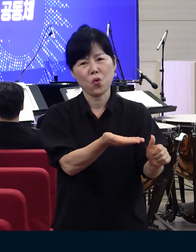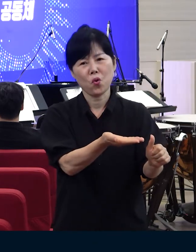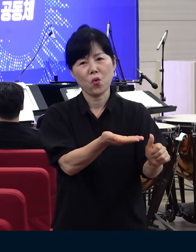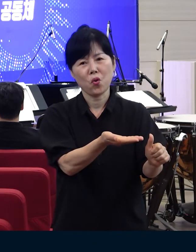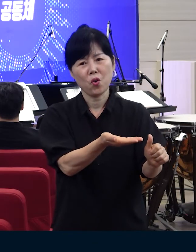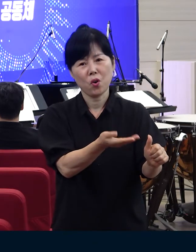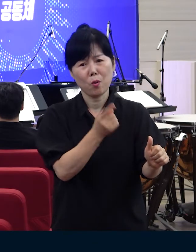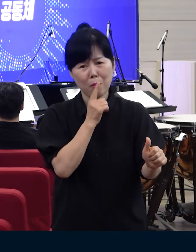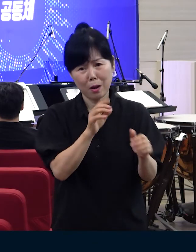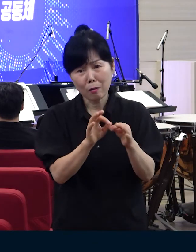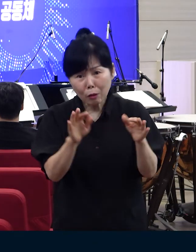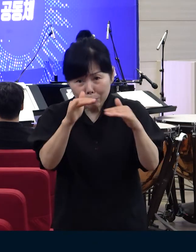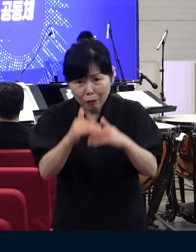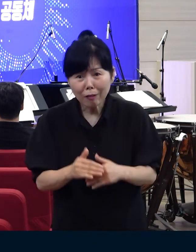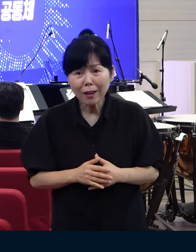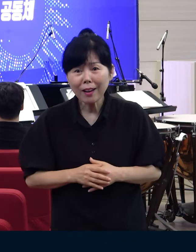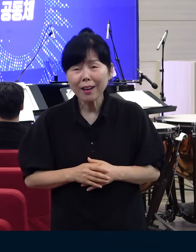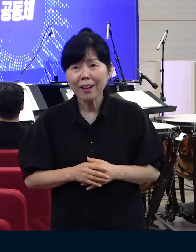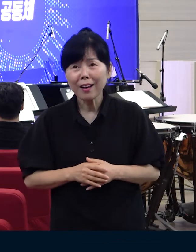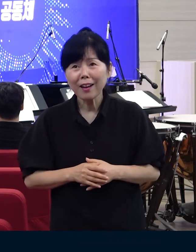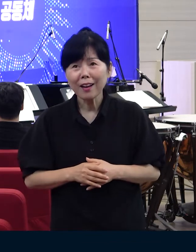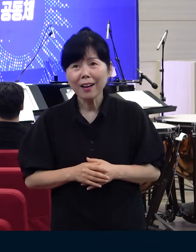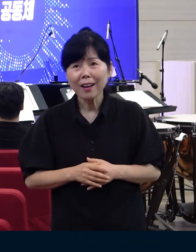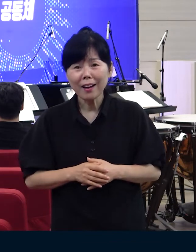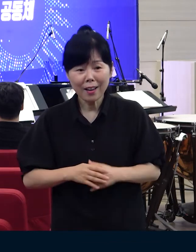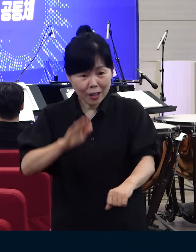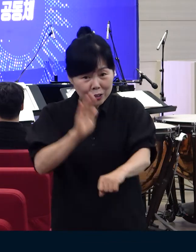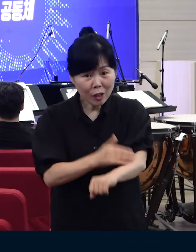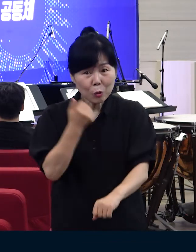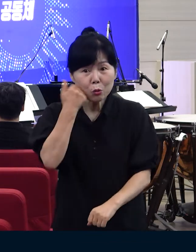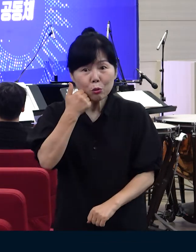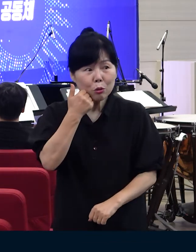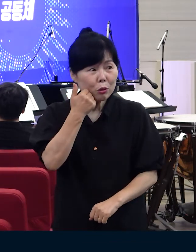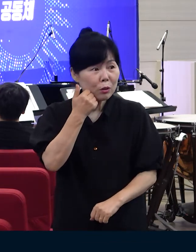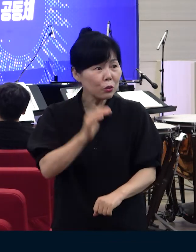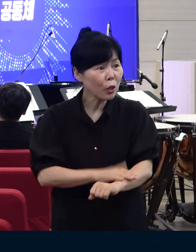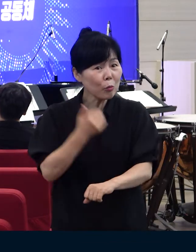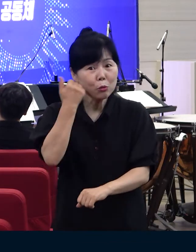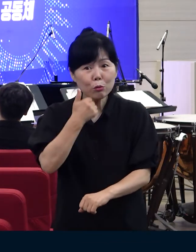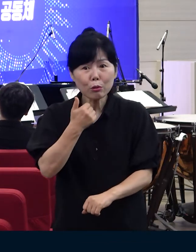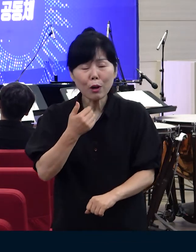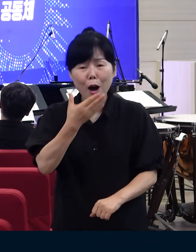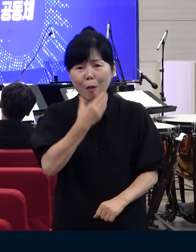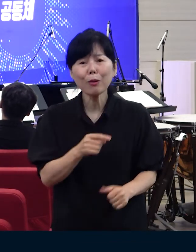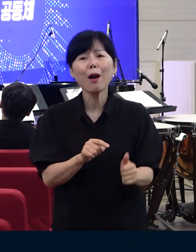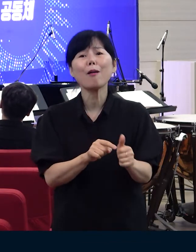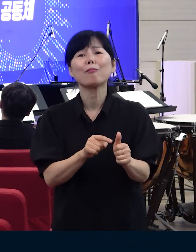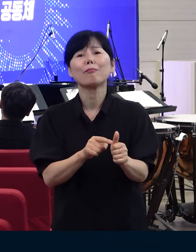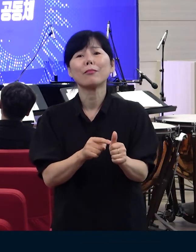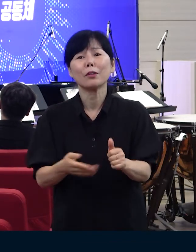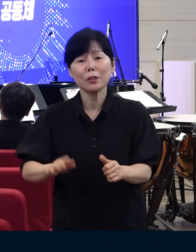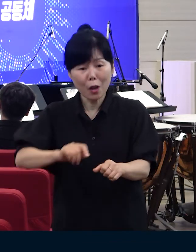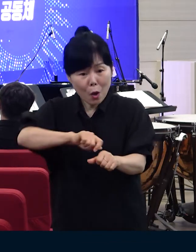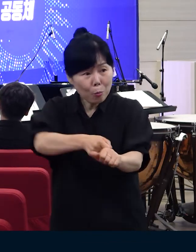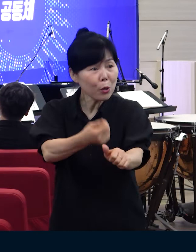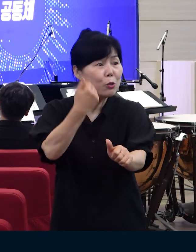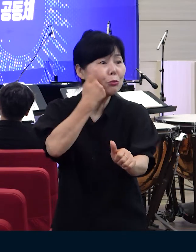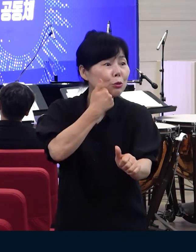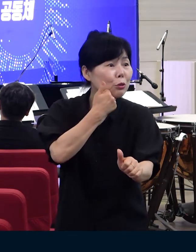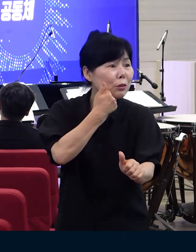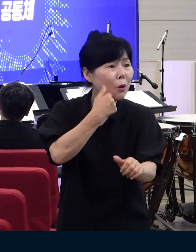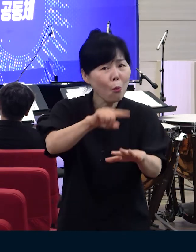정말 말이 안 되는 거죠. 보세요. 잘못은 누가 했습니까? 아브라함이 했는데, 그런데 징벌은 누구한테 내리고